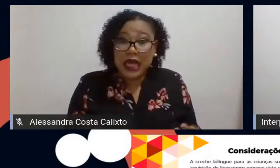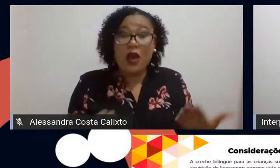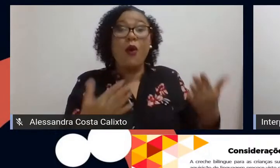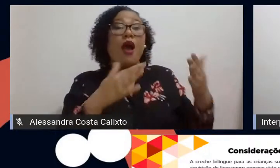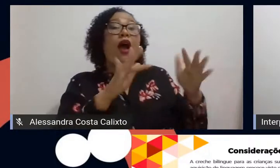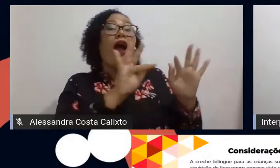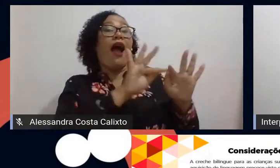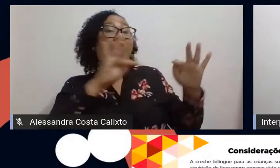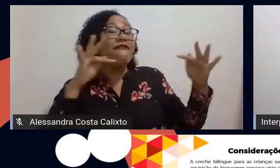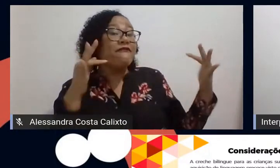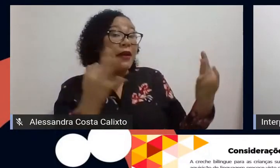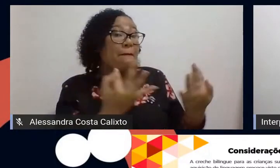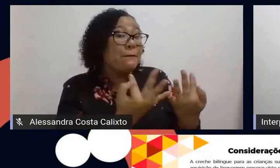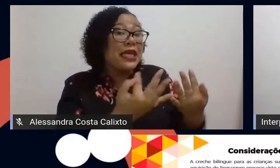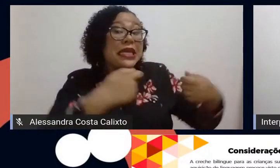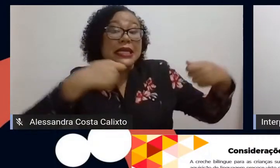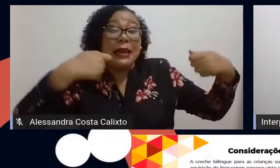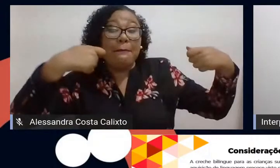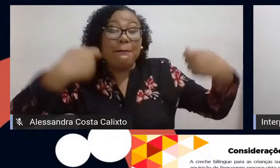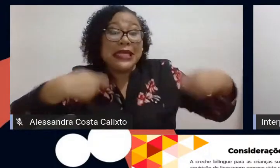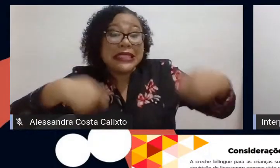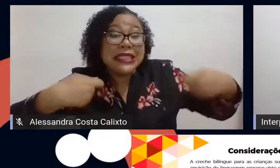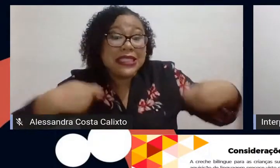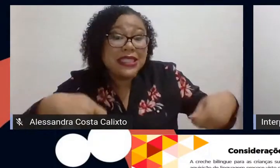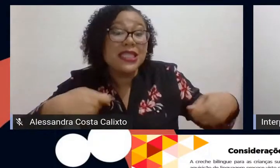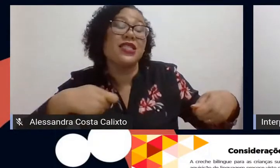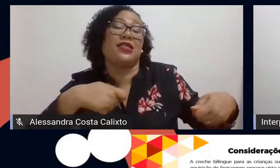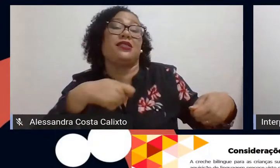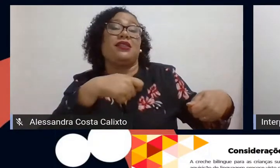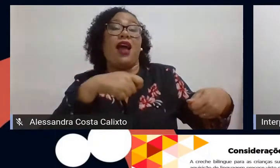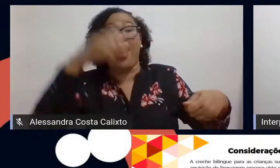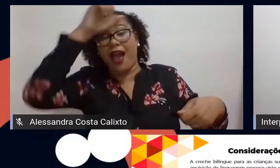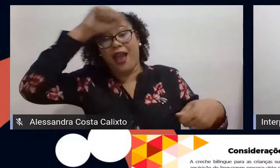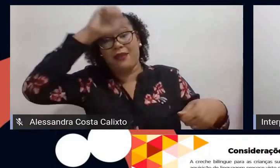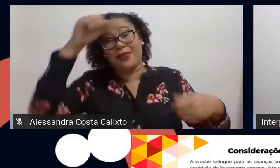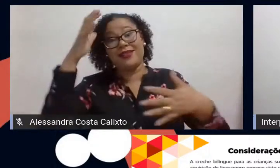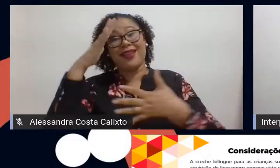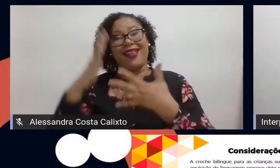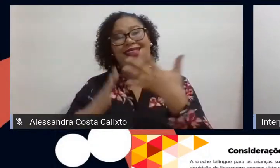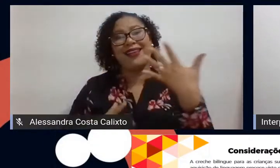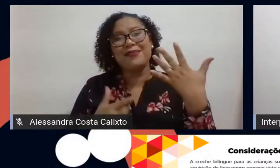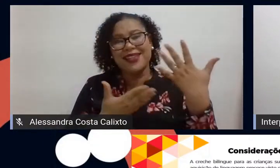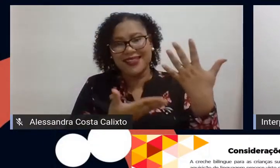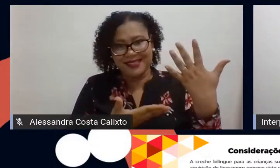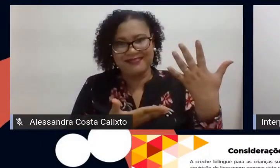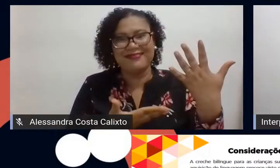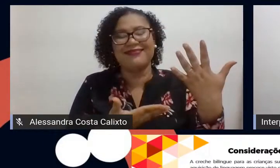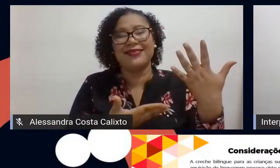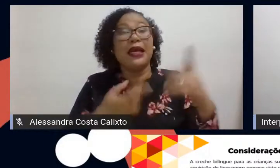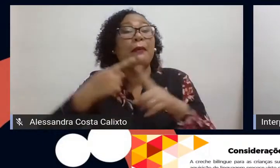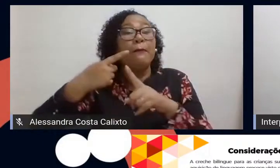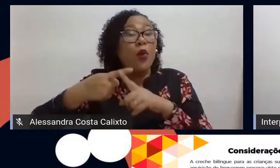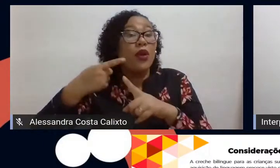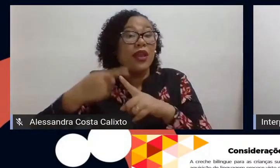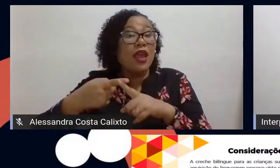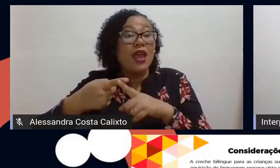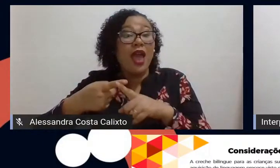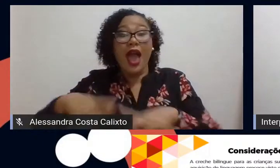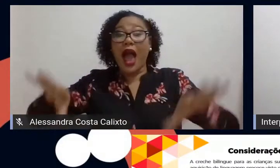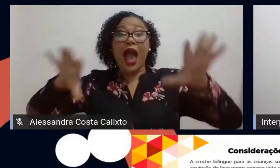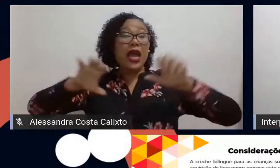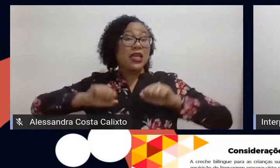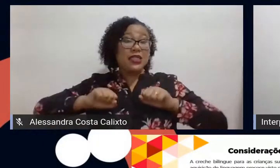né, porque eles já eles não têm um ambiente familiar adequado. E como alterar esse ambiente, né,